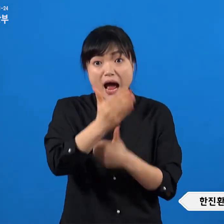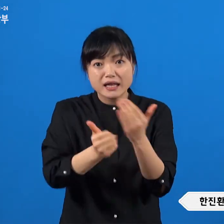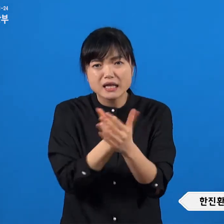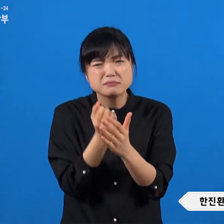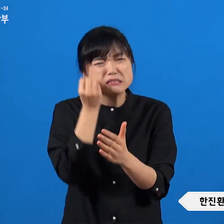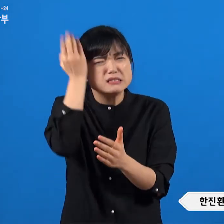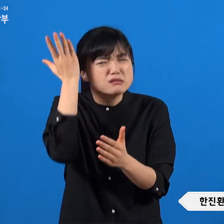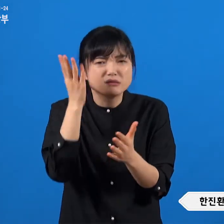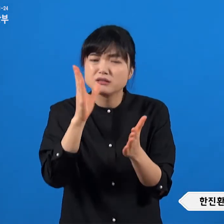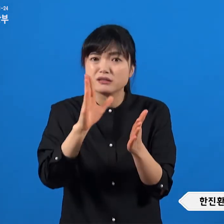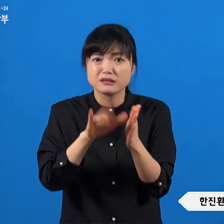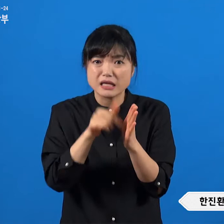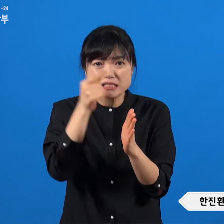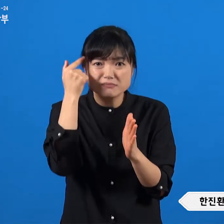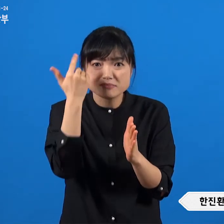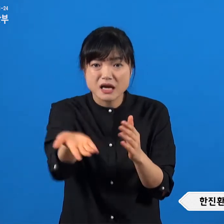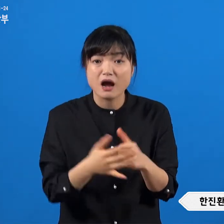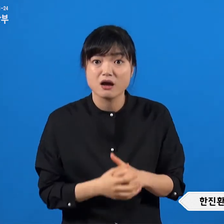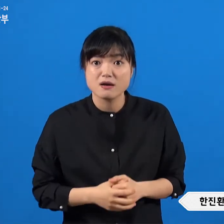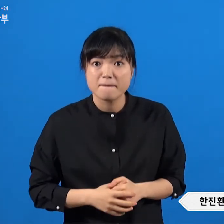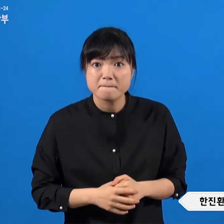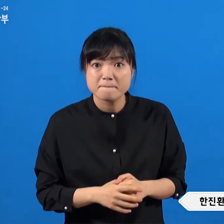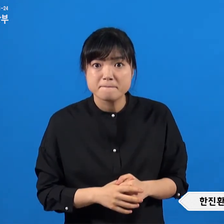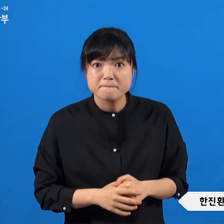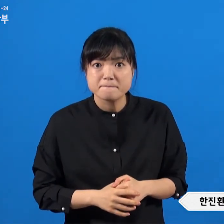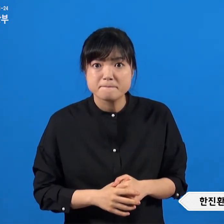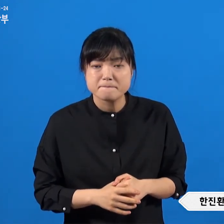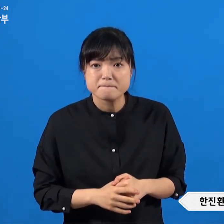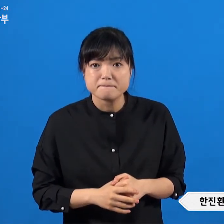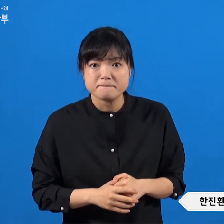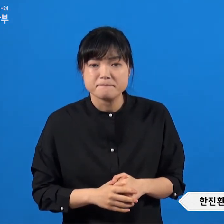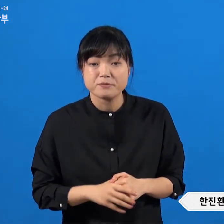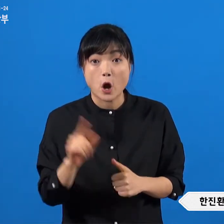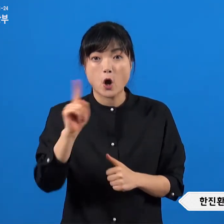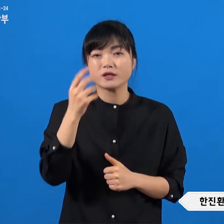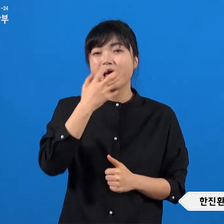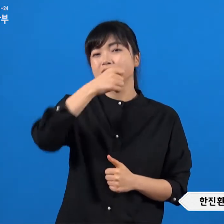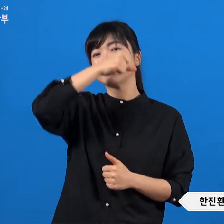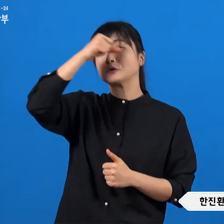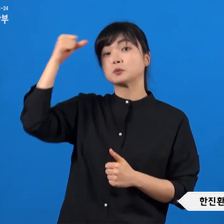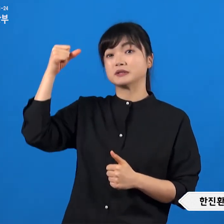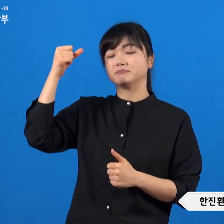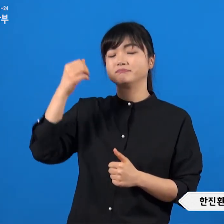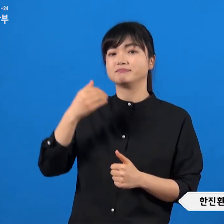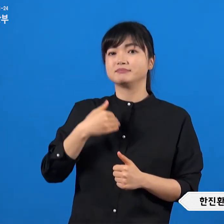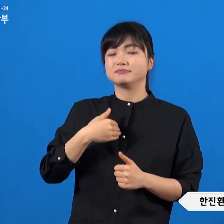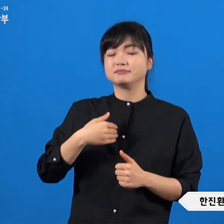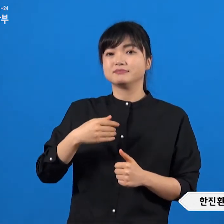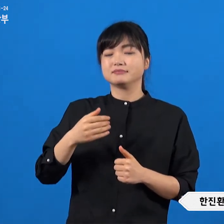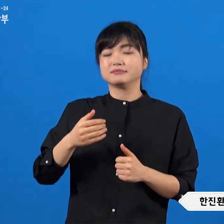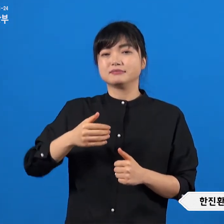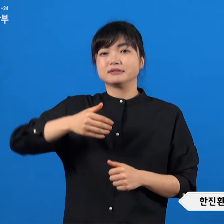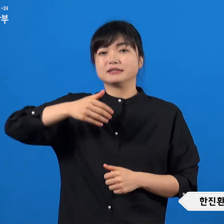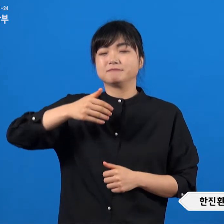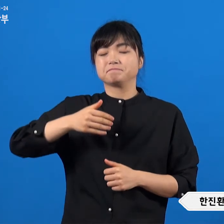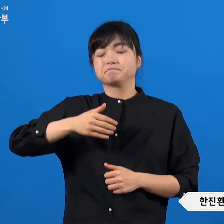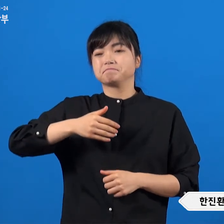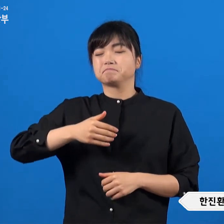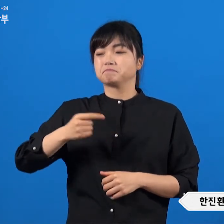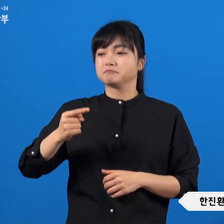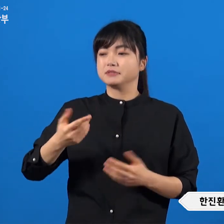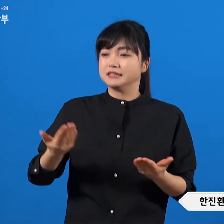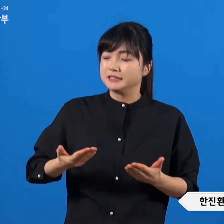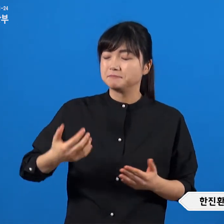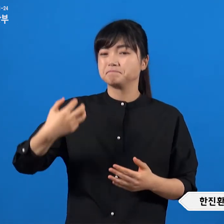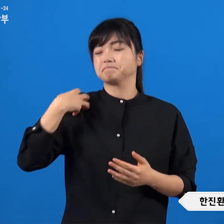잊어버리고 살 데가 없습니까? 어떤 장로님이 사역부장을 맡으셨는데, 그래서